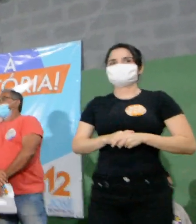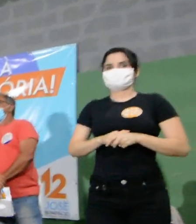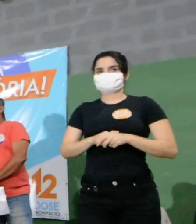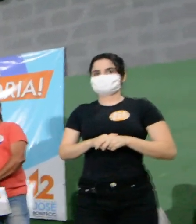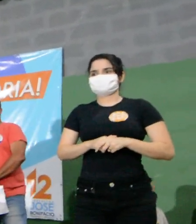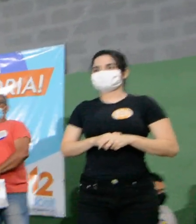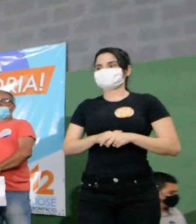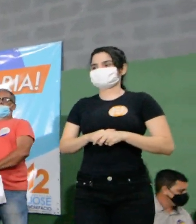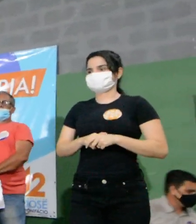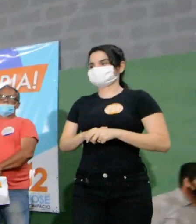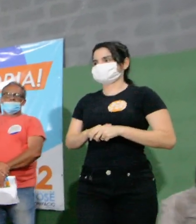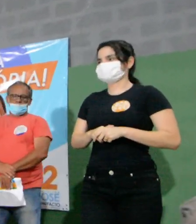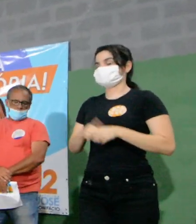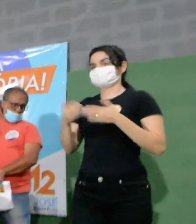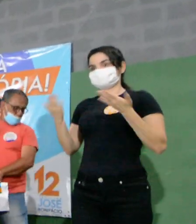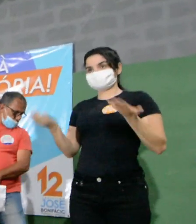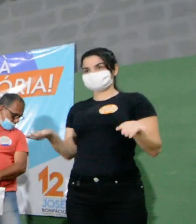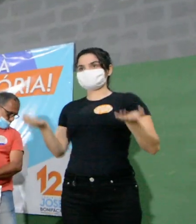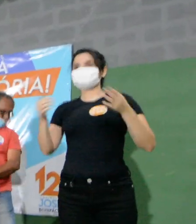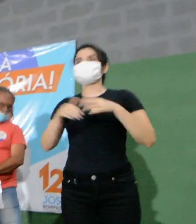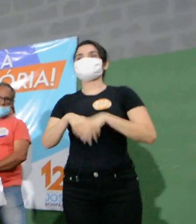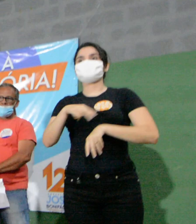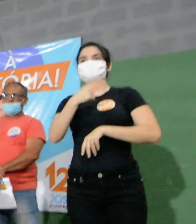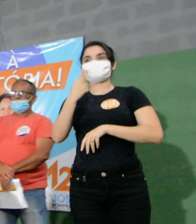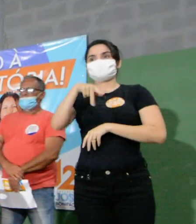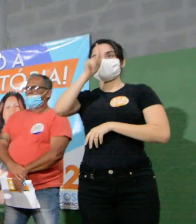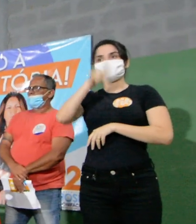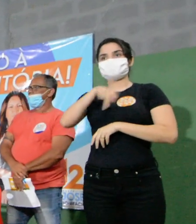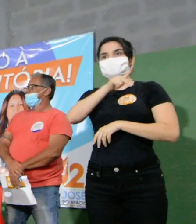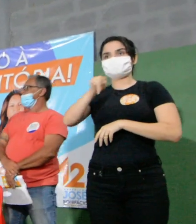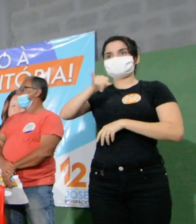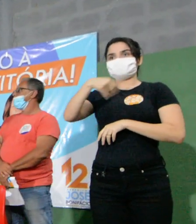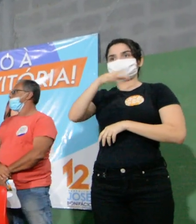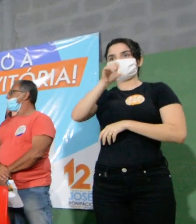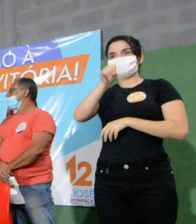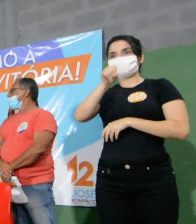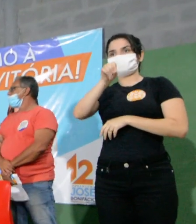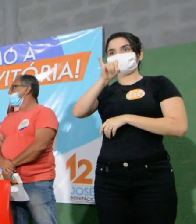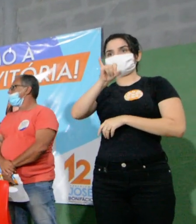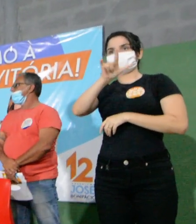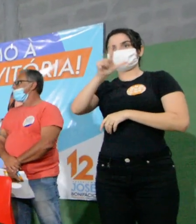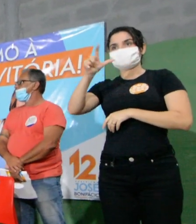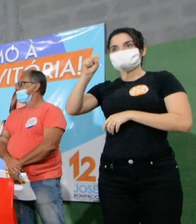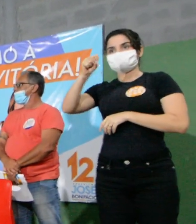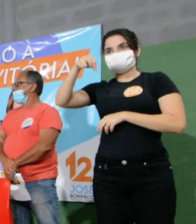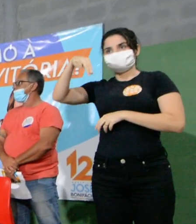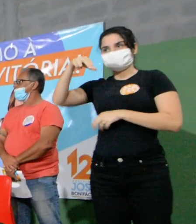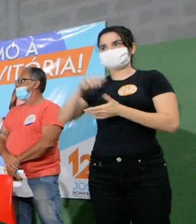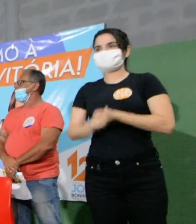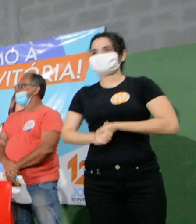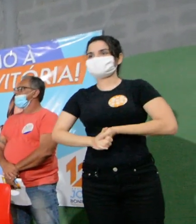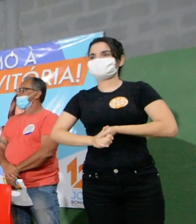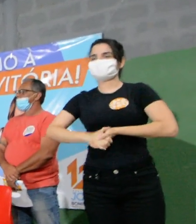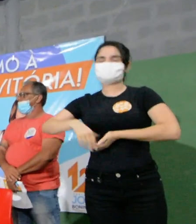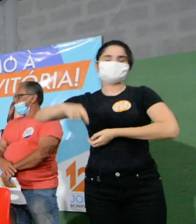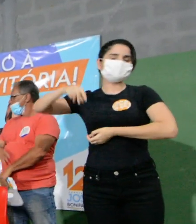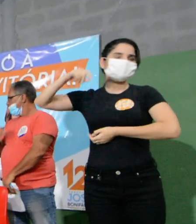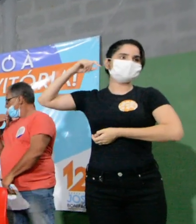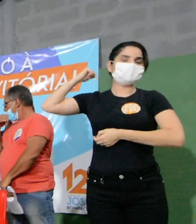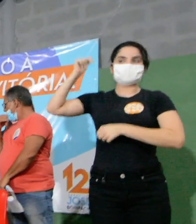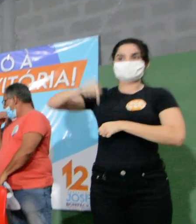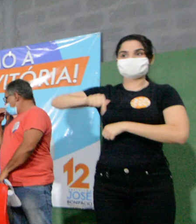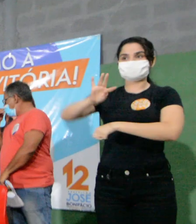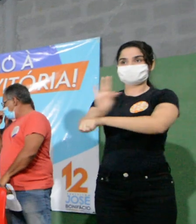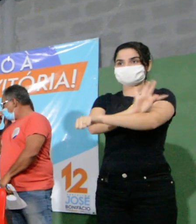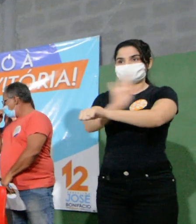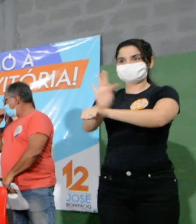Melhorou. Bom, eu me chamo padre Joilson. Aqueles mais antigos aqui no município, aqui no